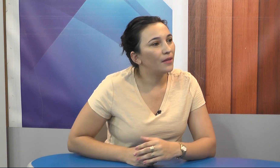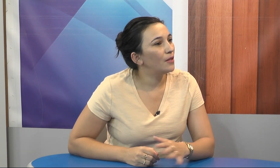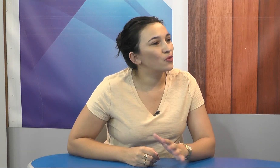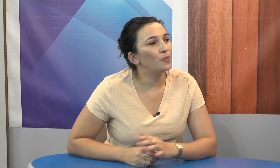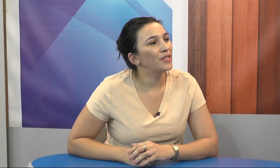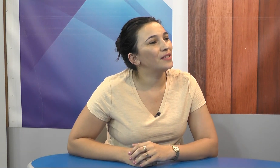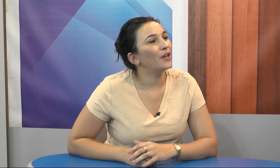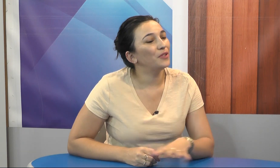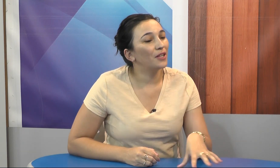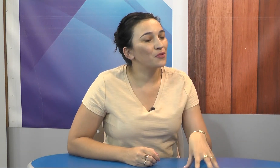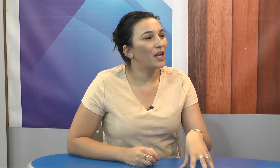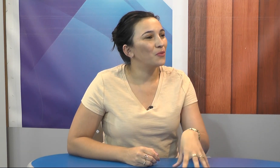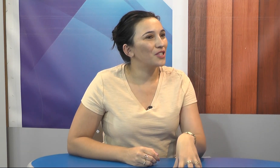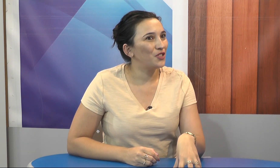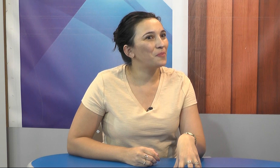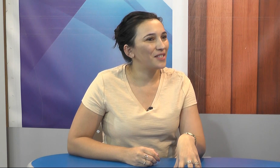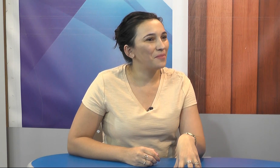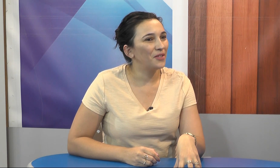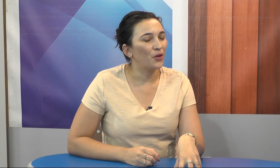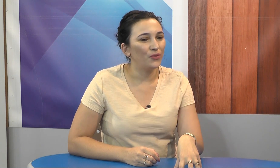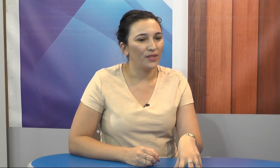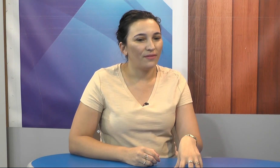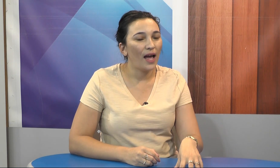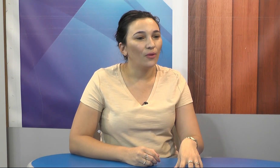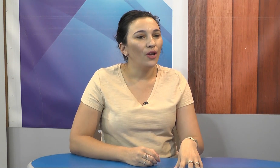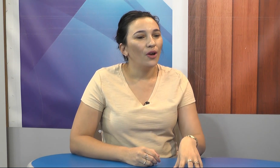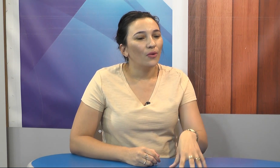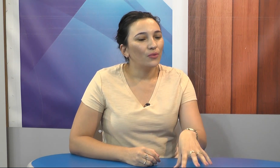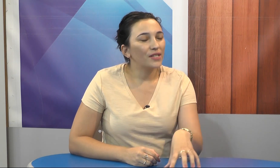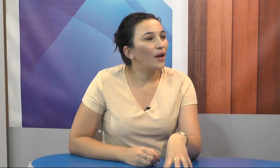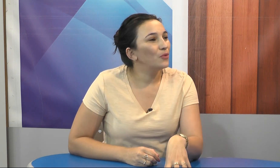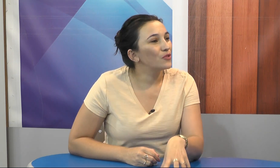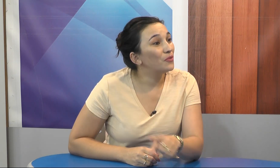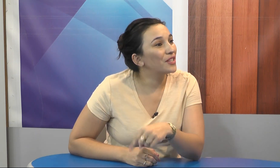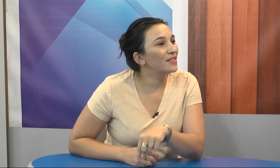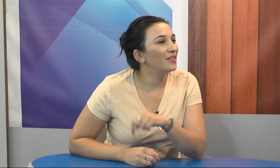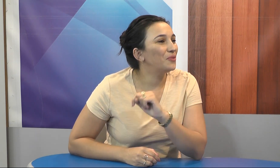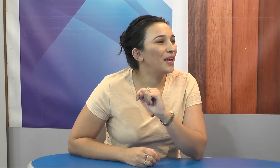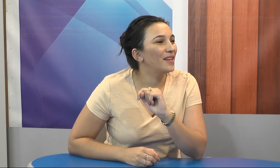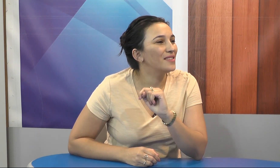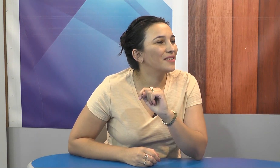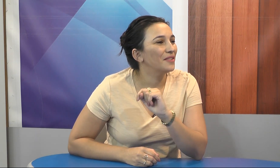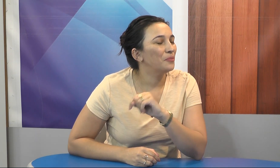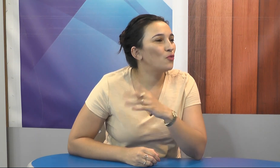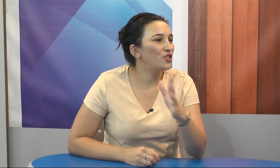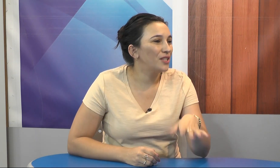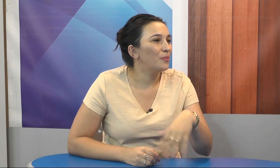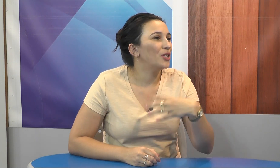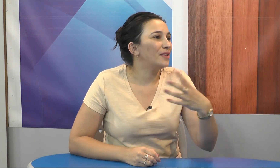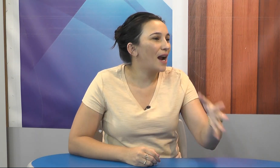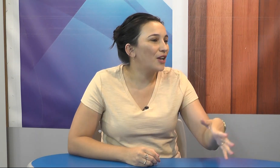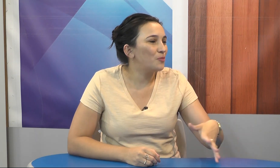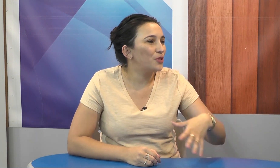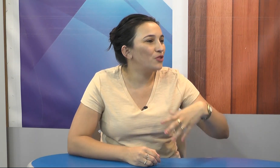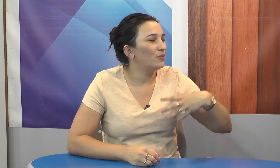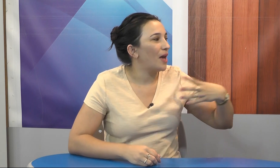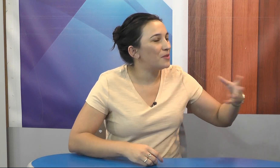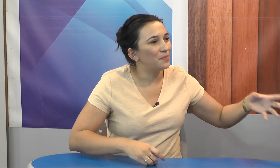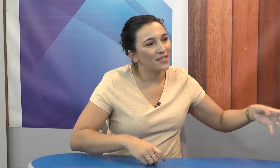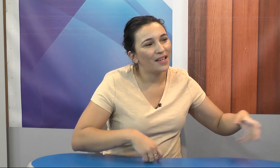deu super certo. Então, os alunos, a gente percebia na hora do intervalo, os alunos conversando com eles. bom dia, boa tarde, pedindo um lápis emprestado,